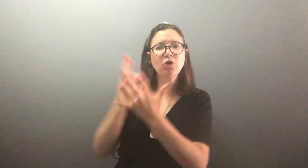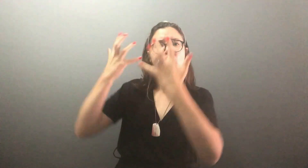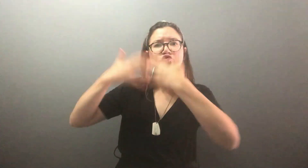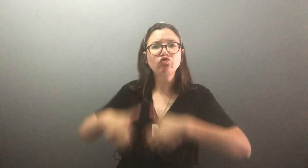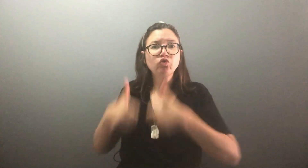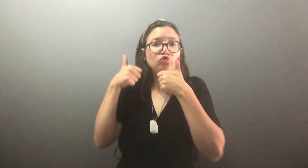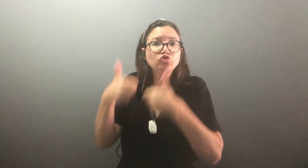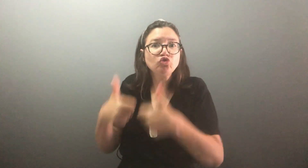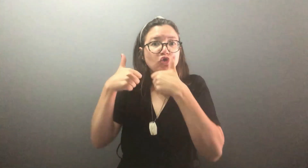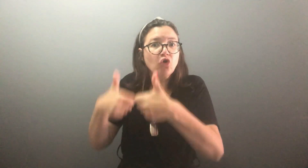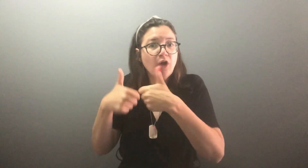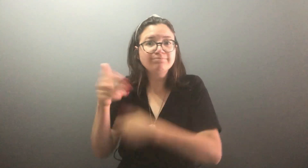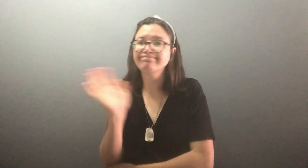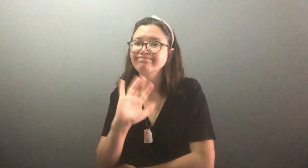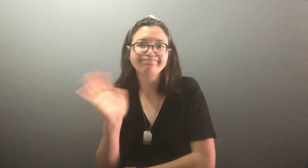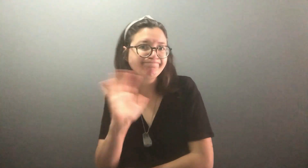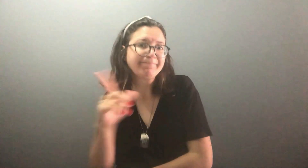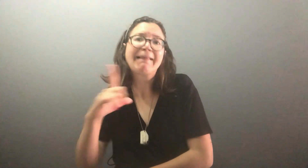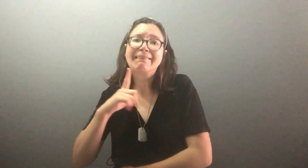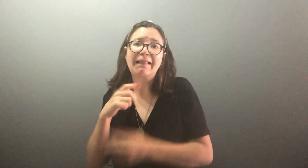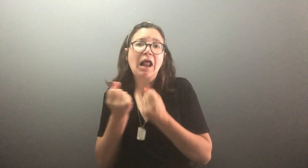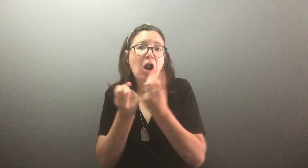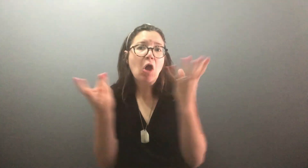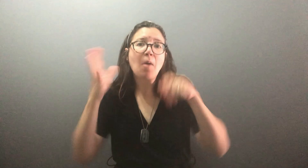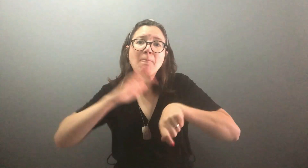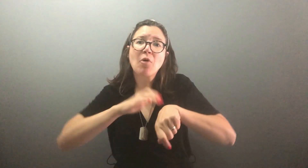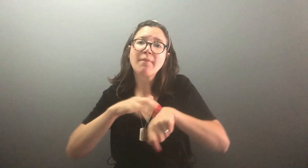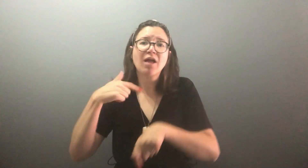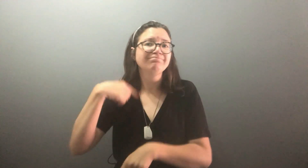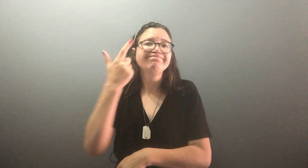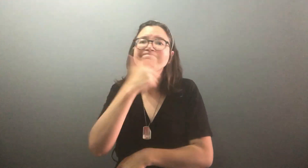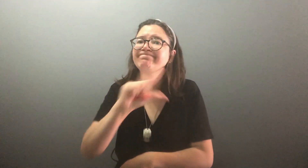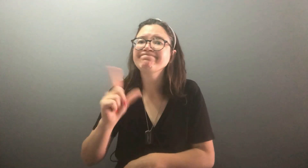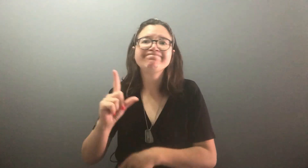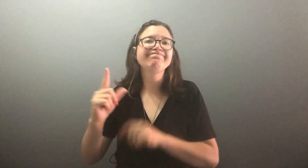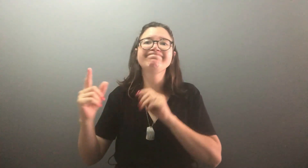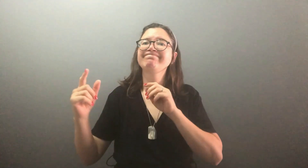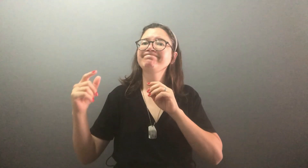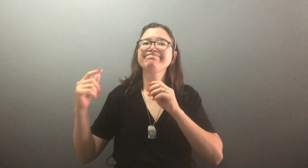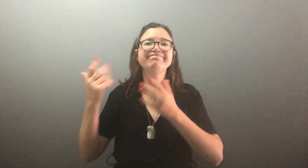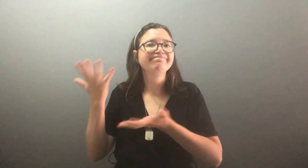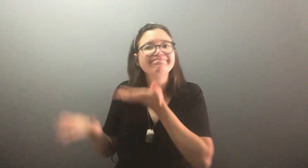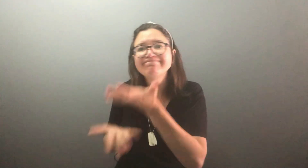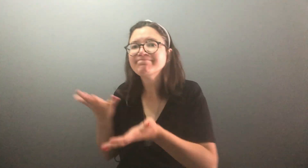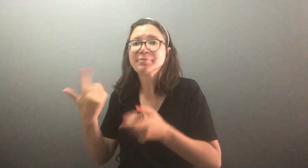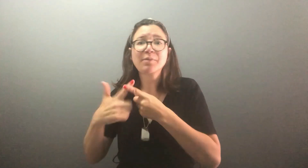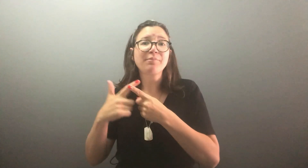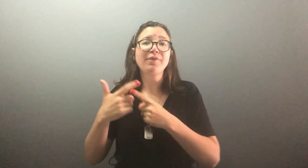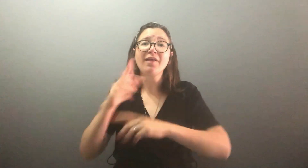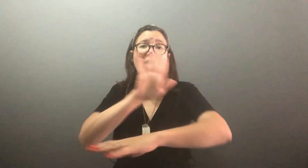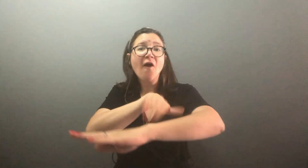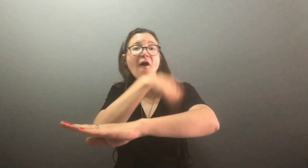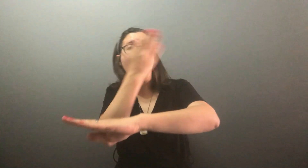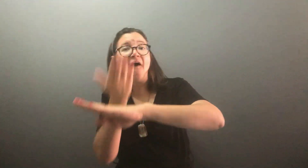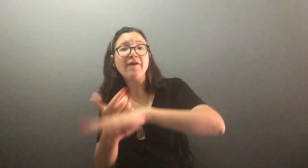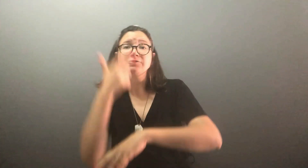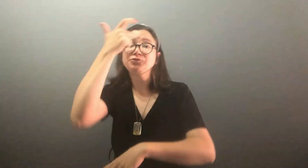que exige uma dedicação, um esforço. Então, foi um momento que eu me senti realmente desafiada em como passar